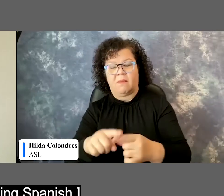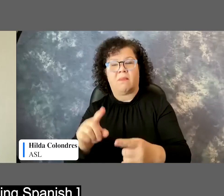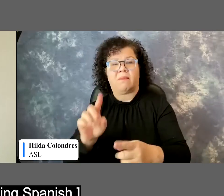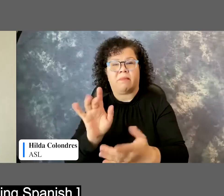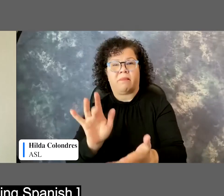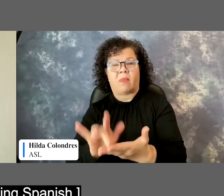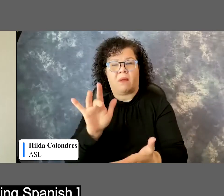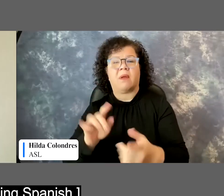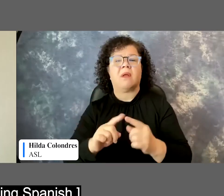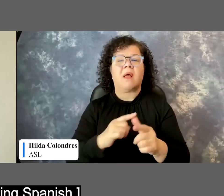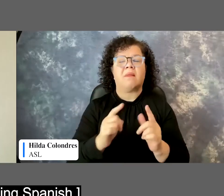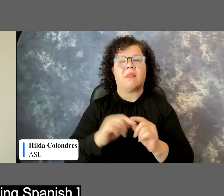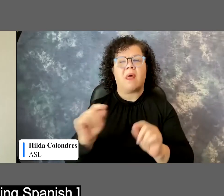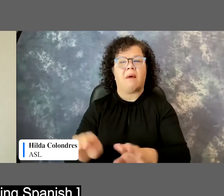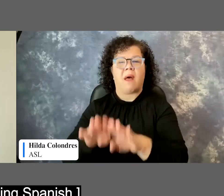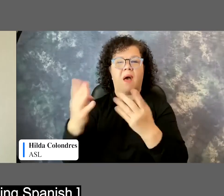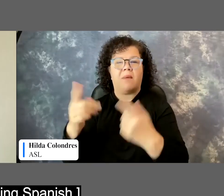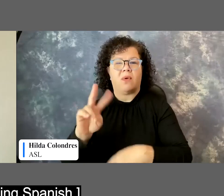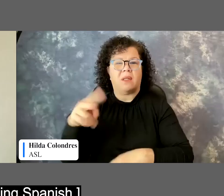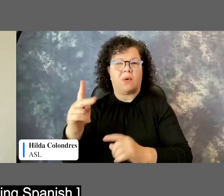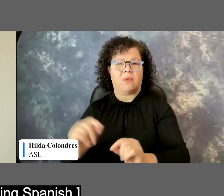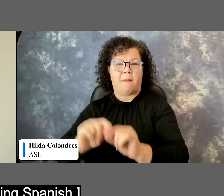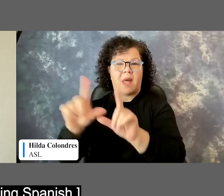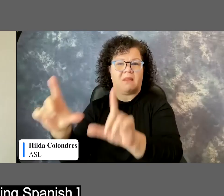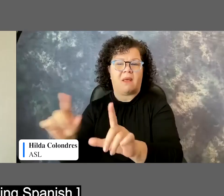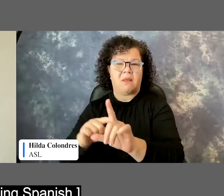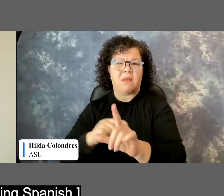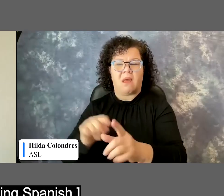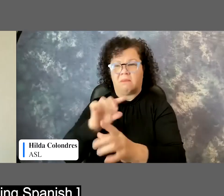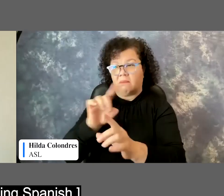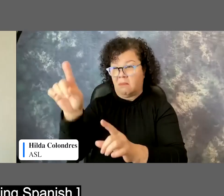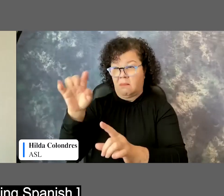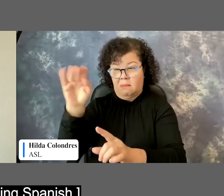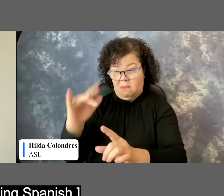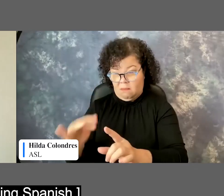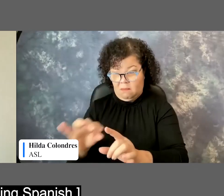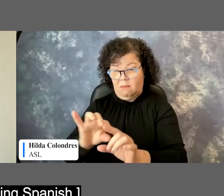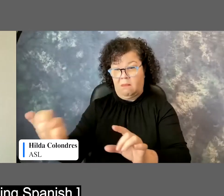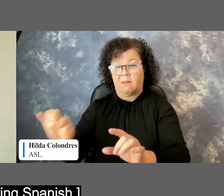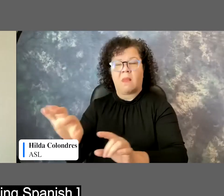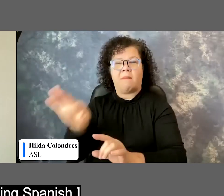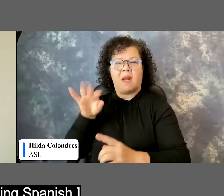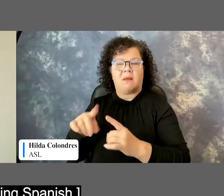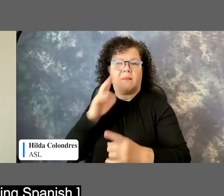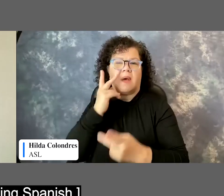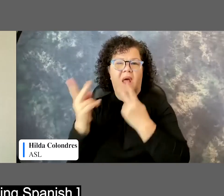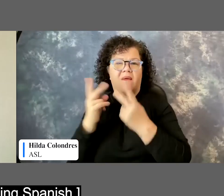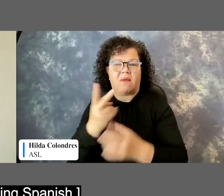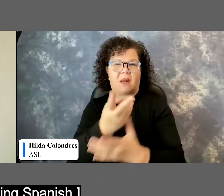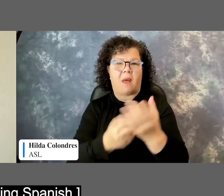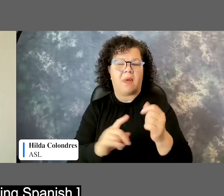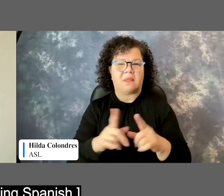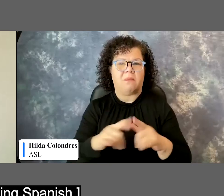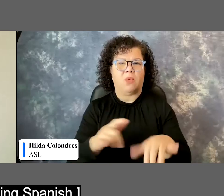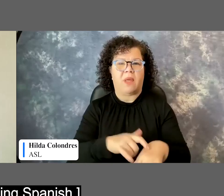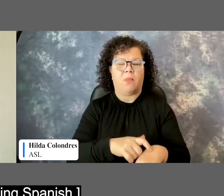y luego abra una segunda ventana del navegador y ubíquela debajo de su ventana de Zoom para que pueda ver ambas al mismo